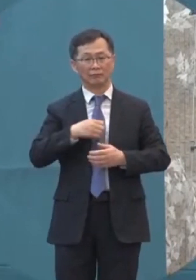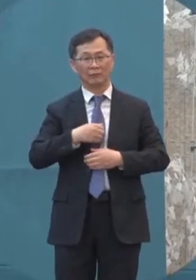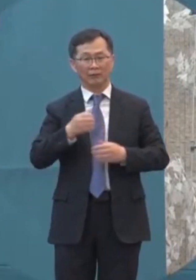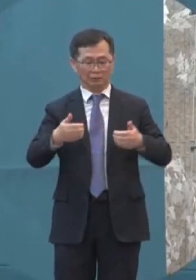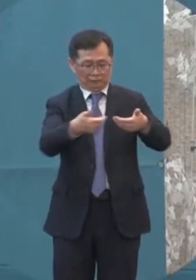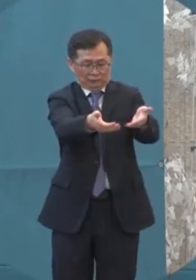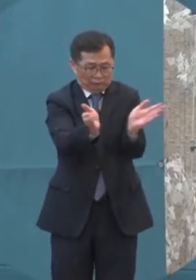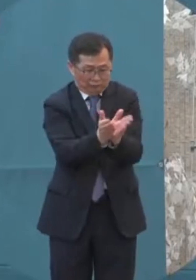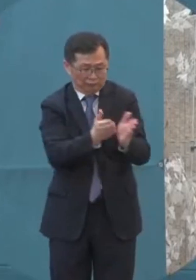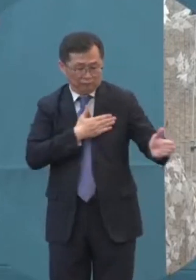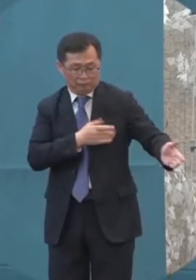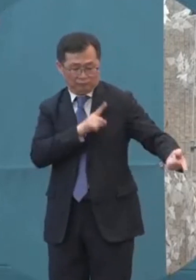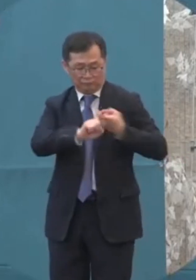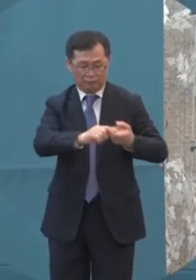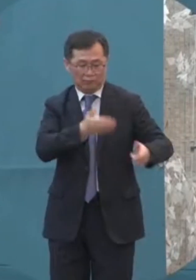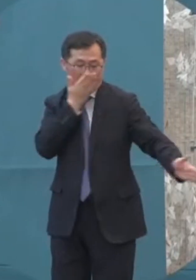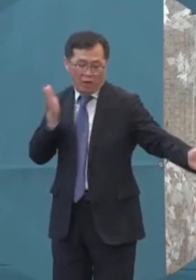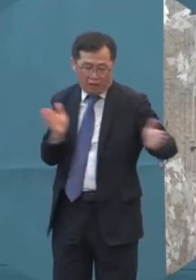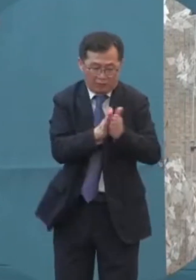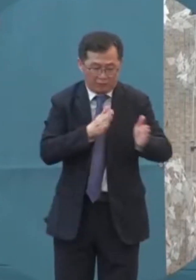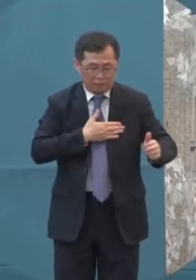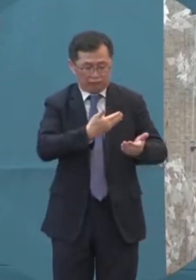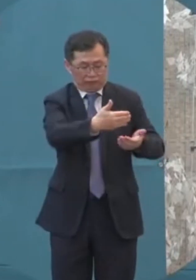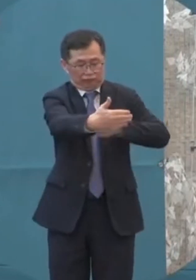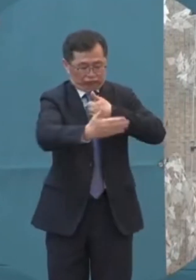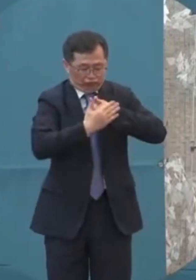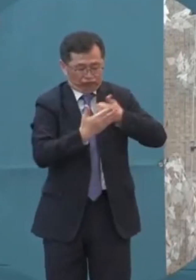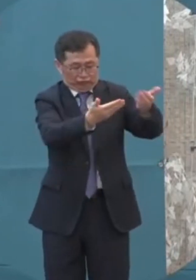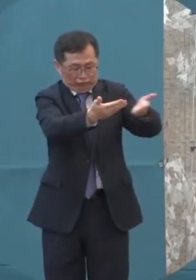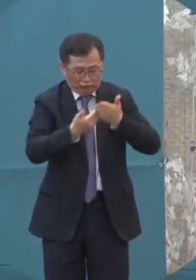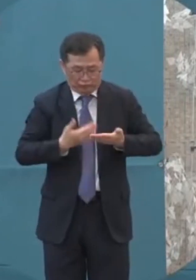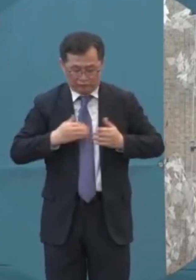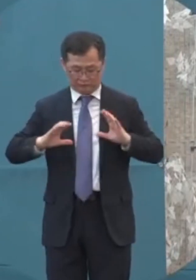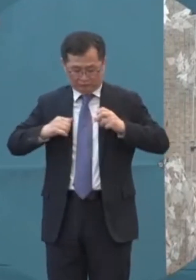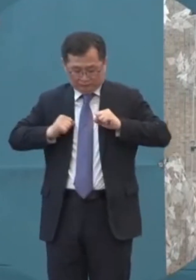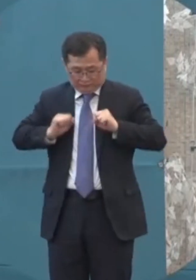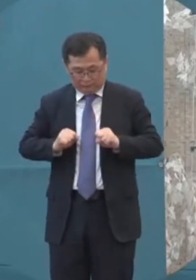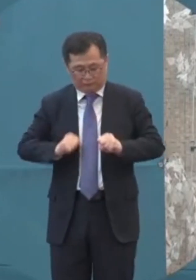진영이 밥 먹여주는 것도 아니고 진영이 나라를 살리지도 못합니다.